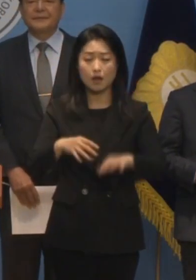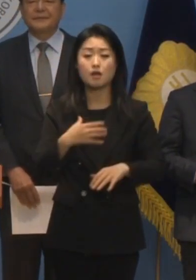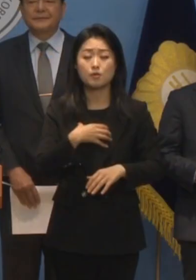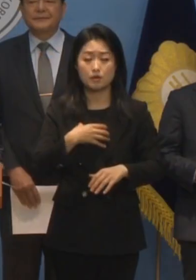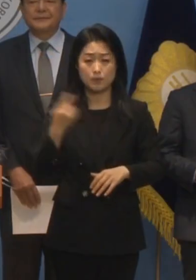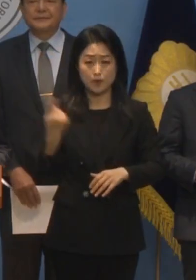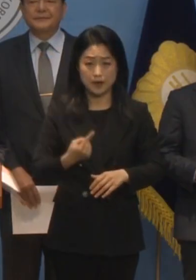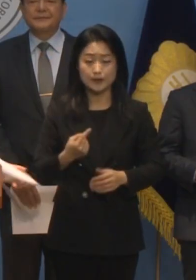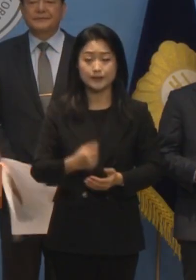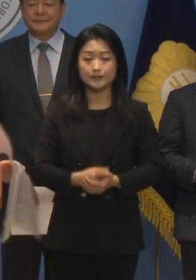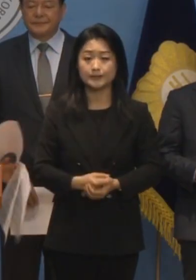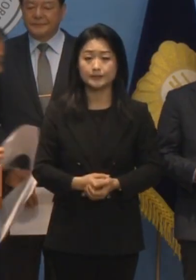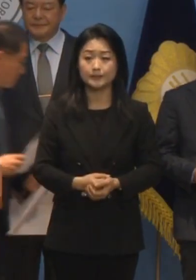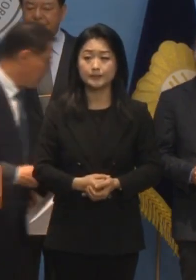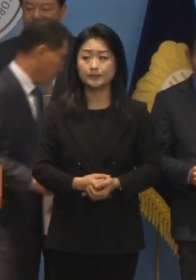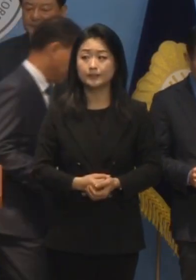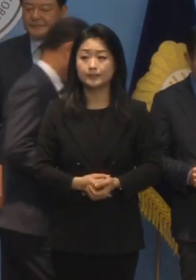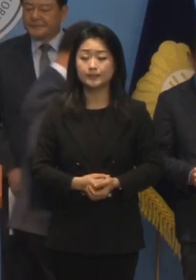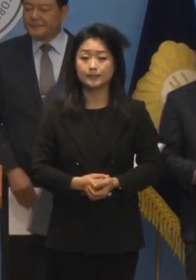있습니다.